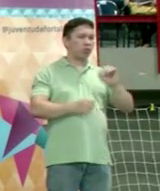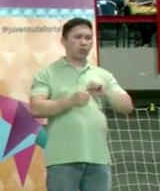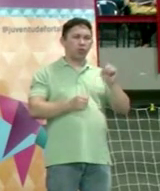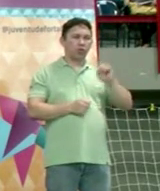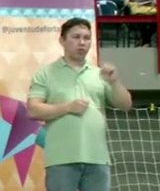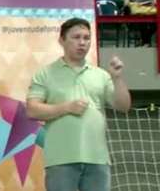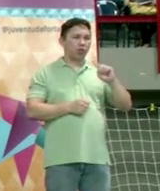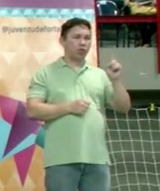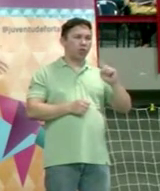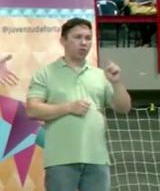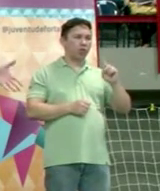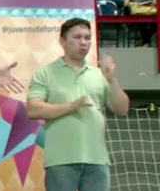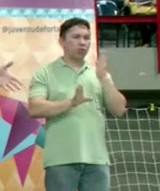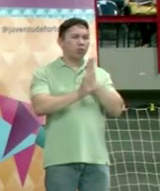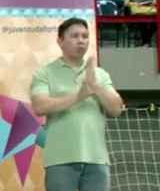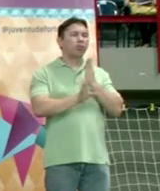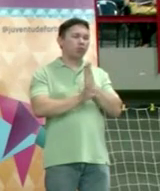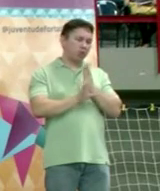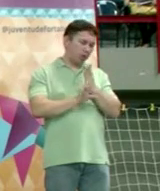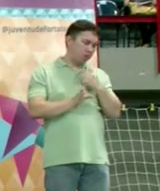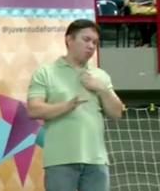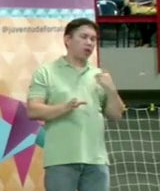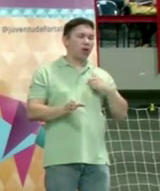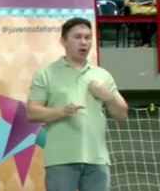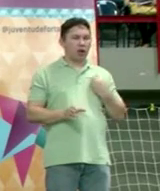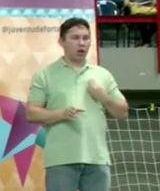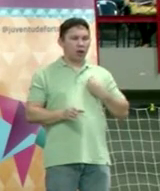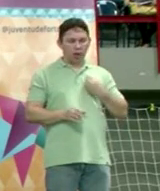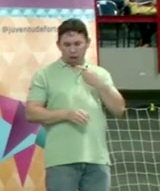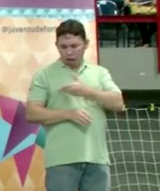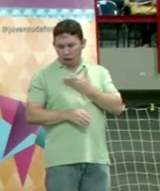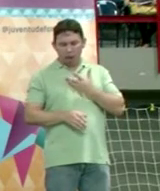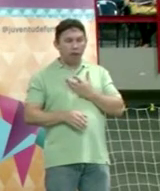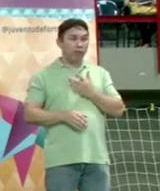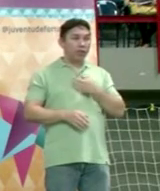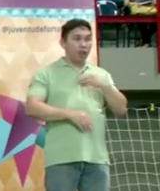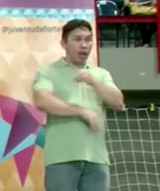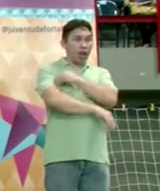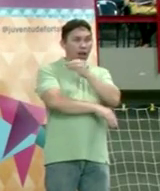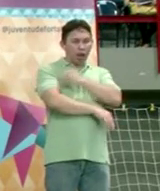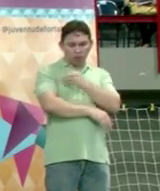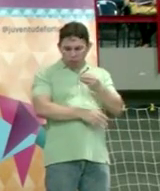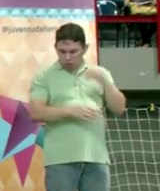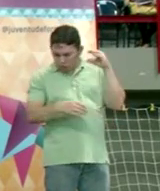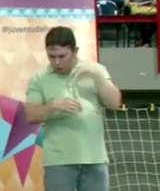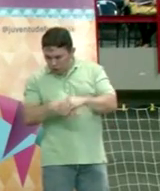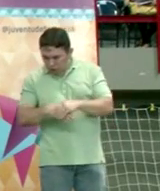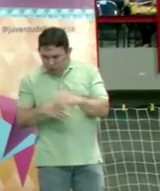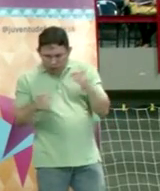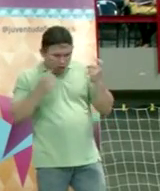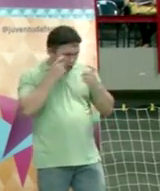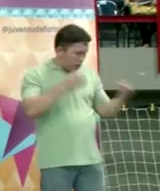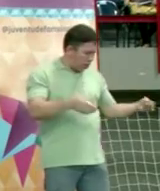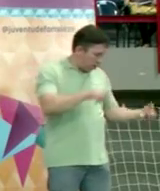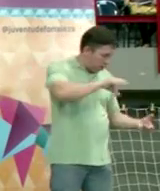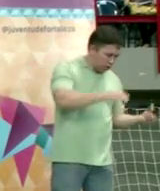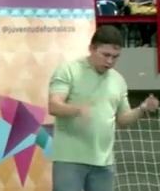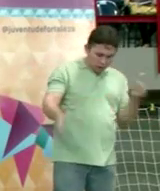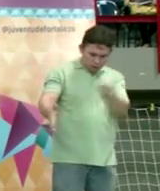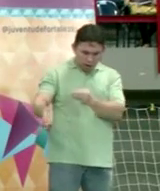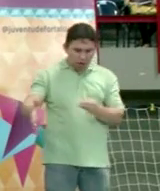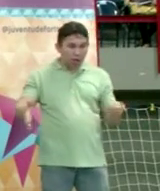façam isso. É uma cultura popular você tomar um banho de álcool para tentar o quê? Amenizar a temperatura